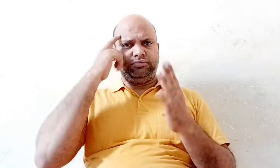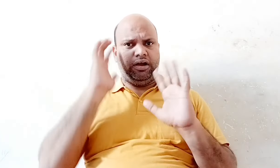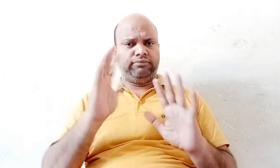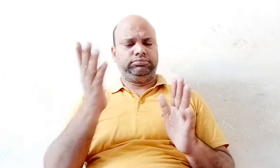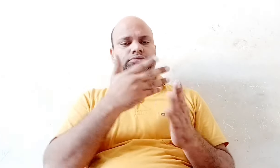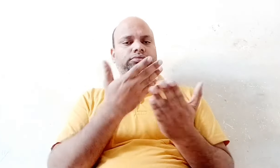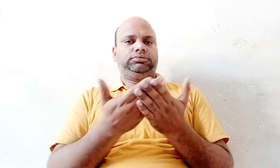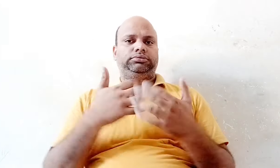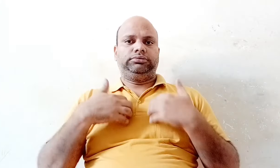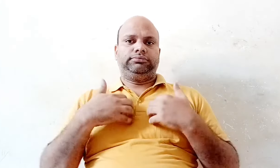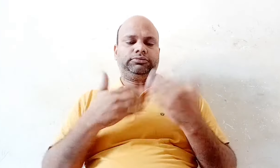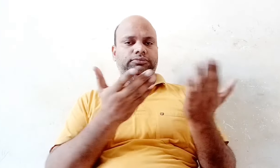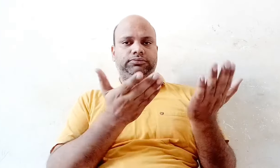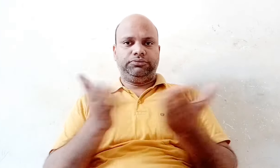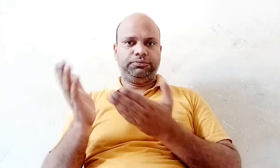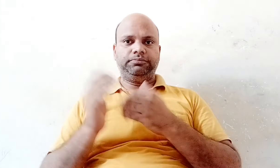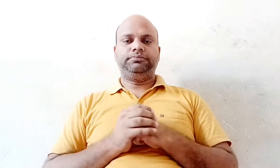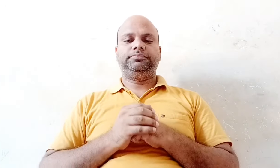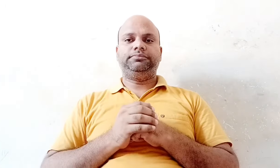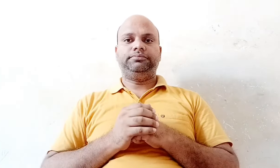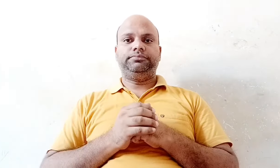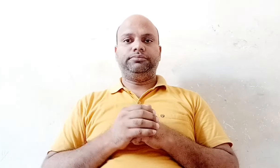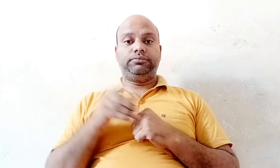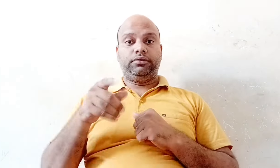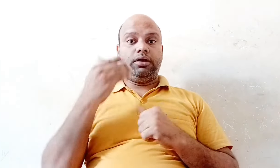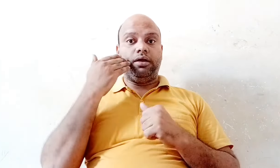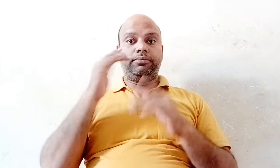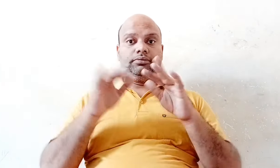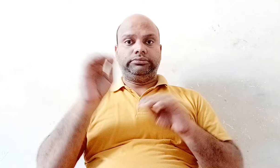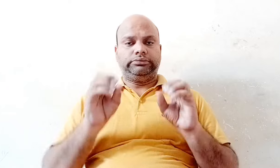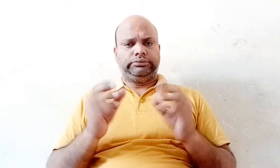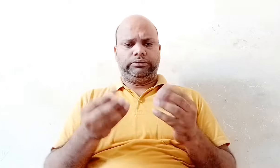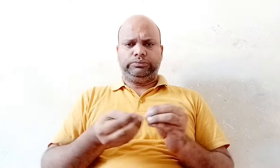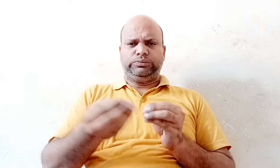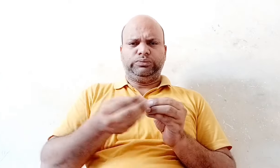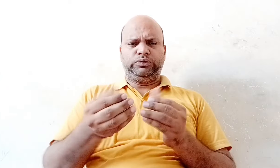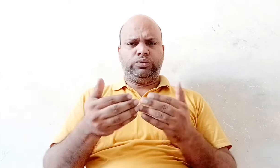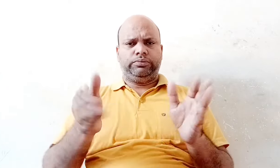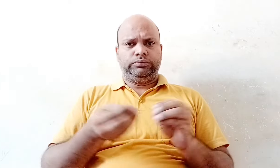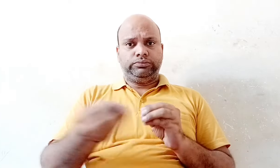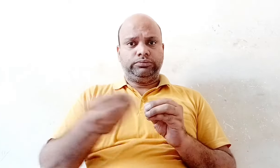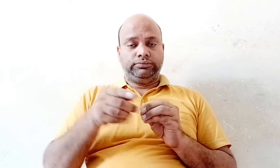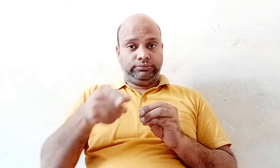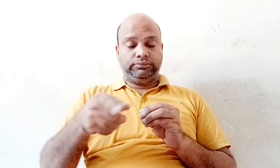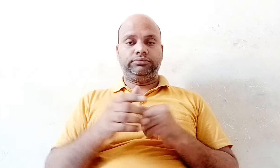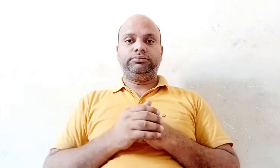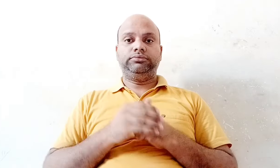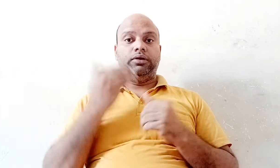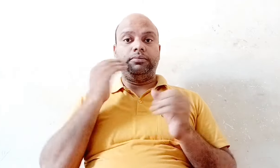07/10/2024 से दिनांक 6/11/2024 रात्रि के 11:59 तक लिए जावेगी तथा ऑनलाइन आवेदन में आवेदक द्वारा की